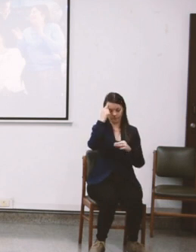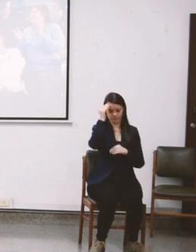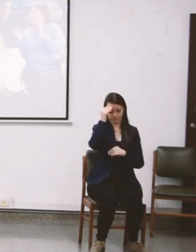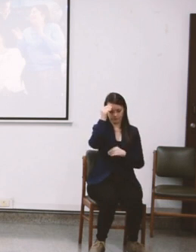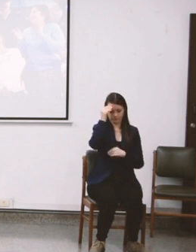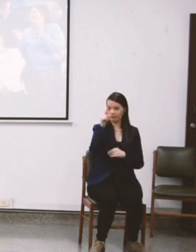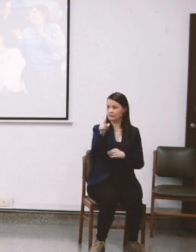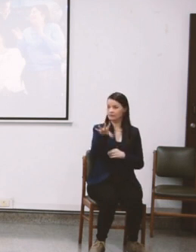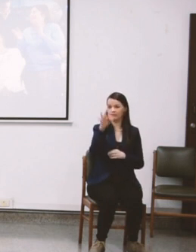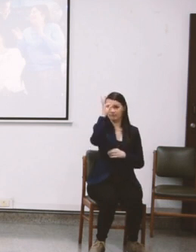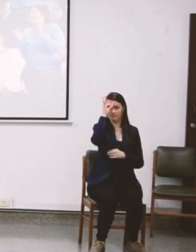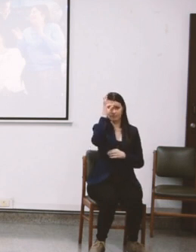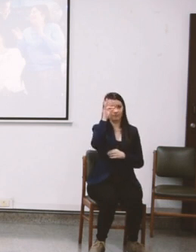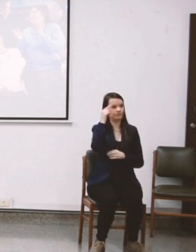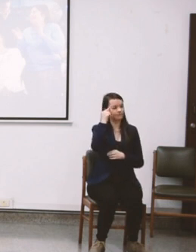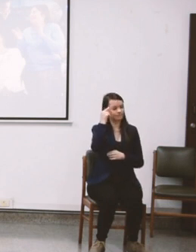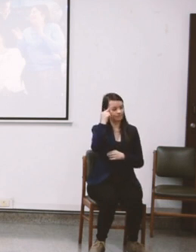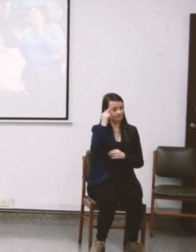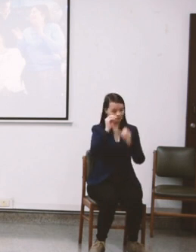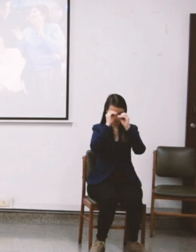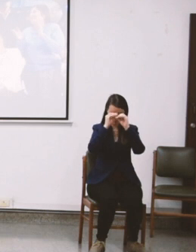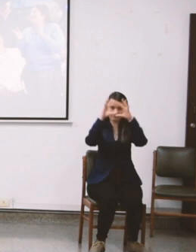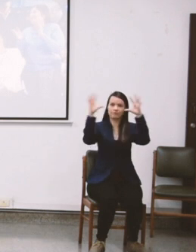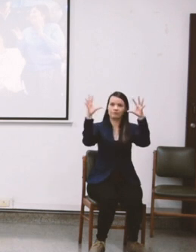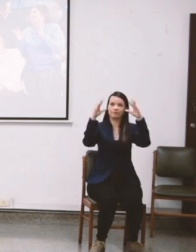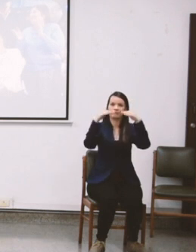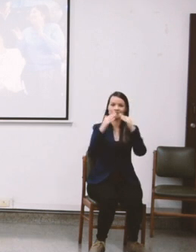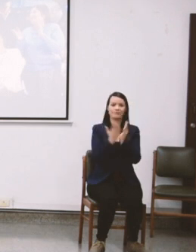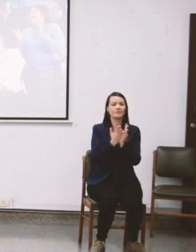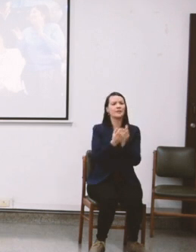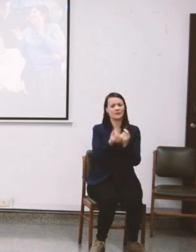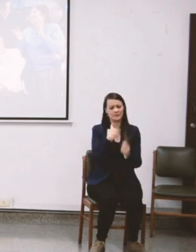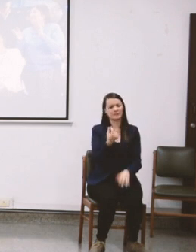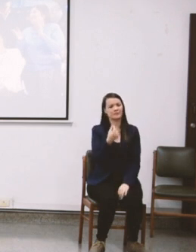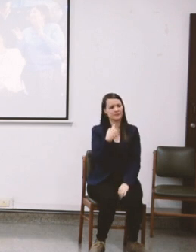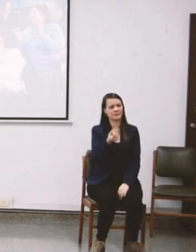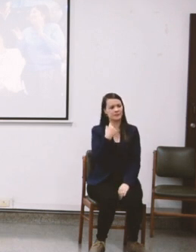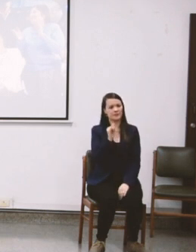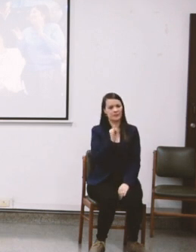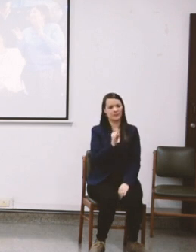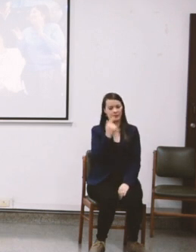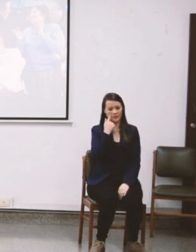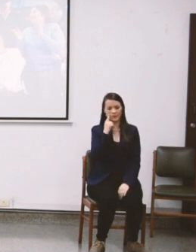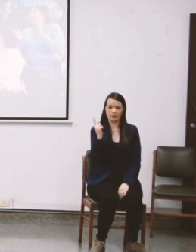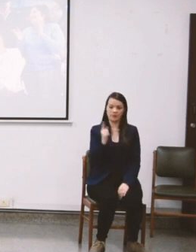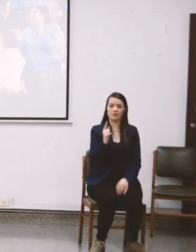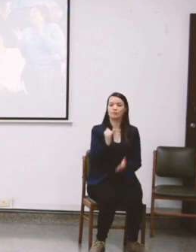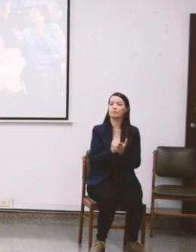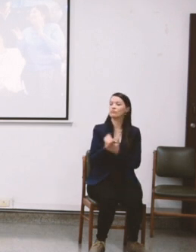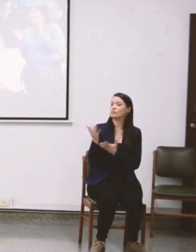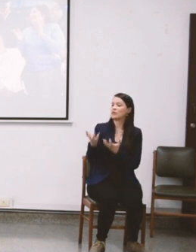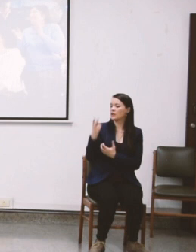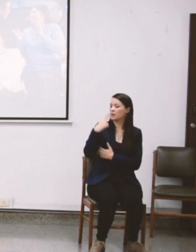sé, me dejaste pensando mucho que cuáles son las expectativas, ¿no? Porque esa es una pregunta que se nos hace siempre en la escuela, ¿no? Así como que vamos a la junta y se nos dice, pero ¿cuáles son